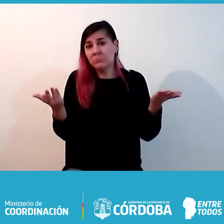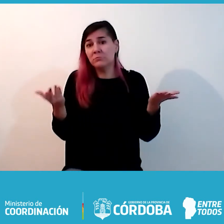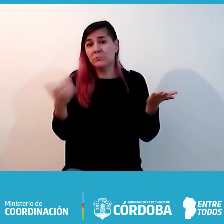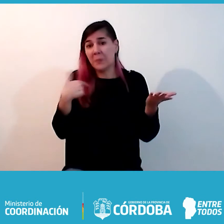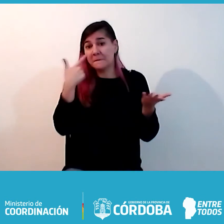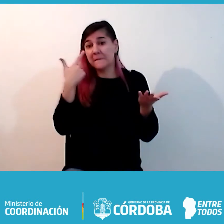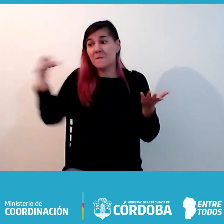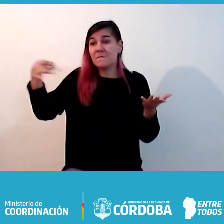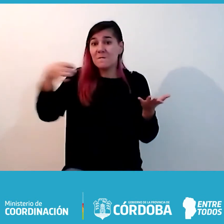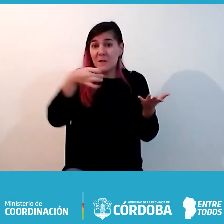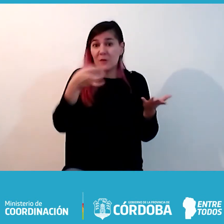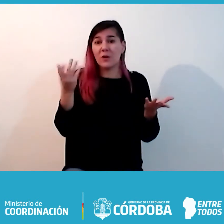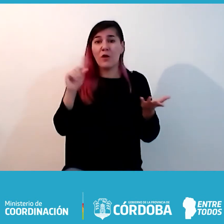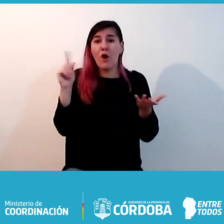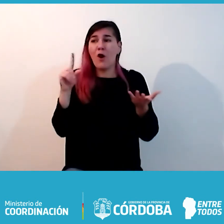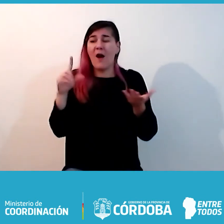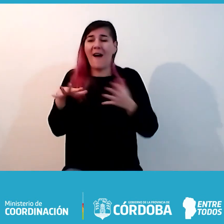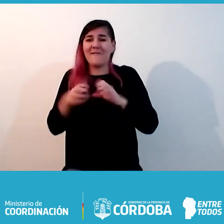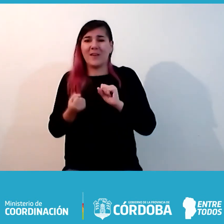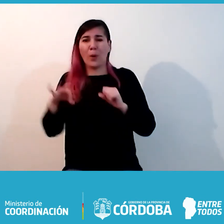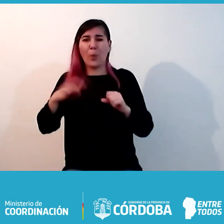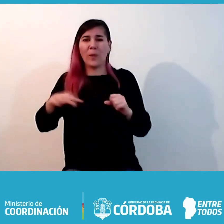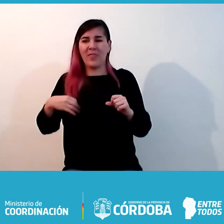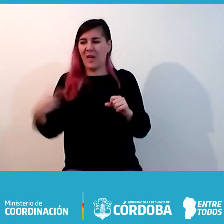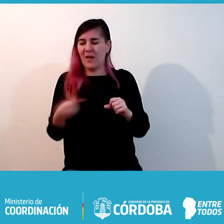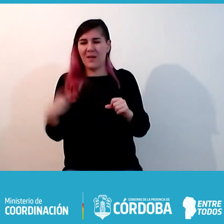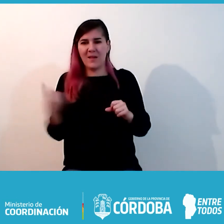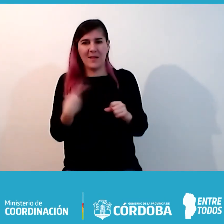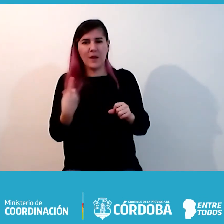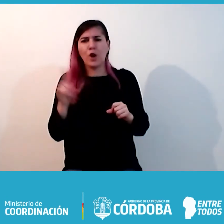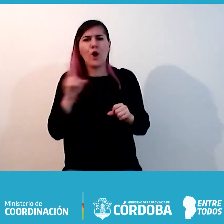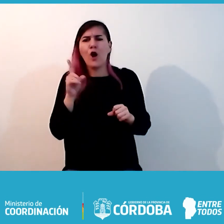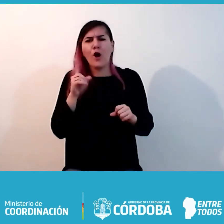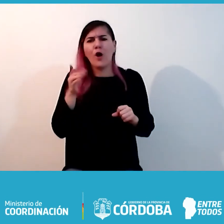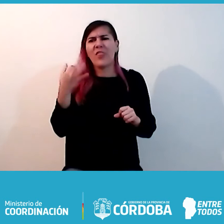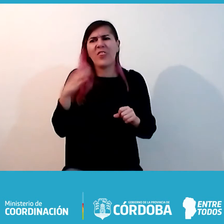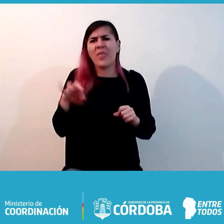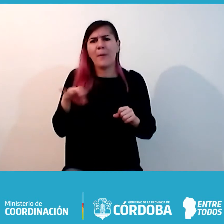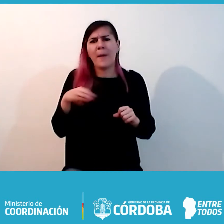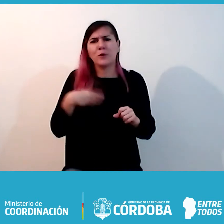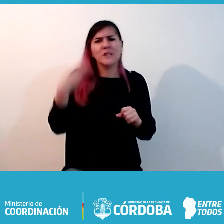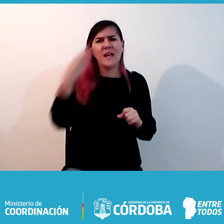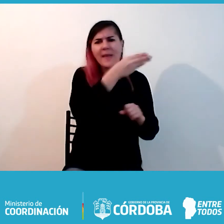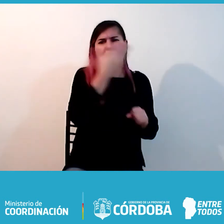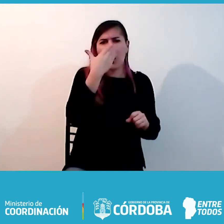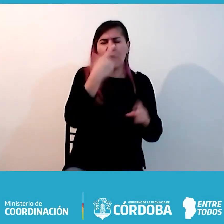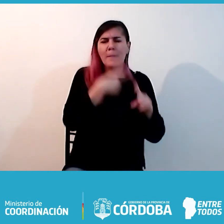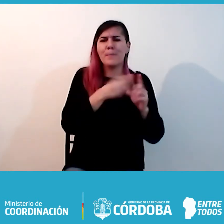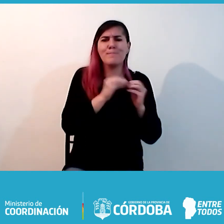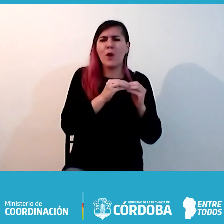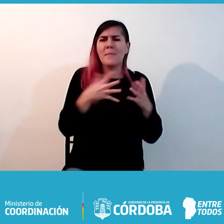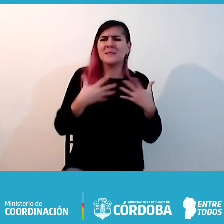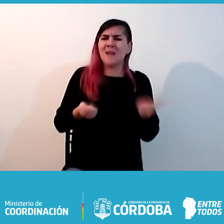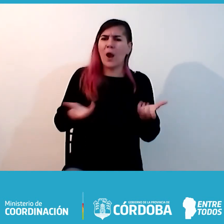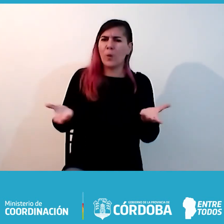afecte el patrimonio y la vida de nuestros pobladores. No debemos correr a Córdoba por un problema de salud.